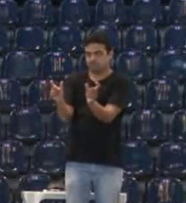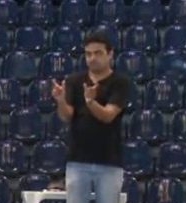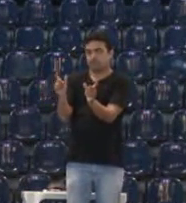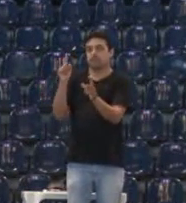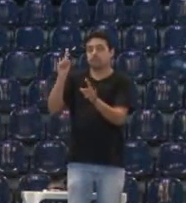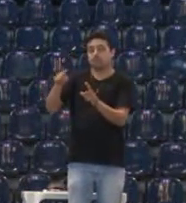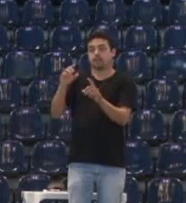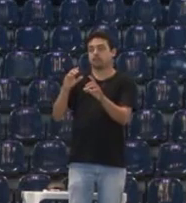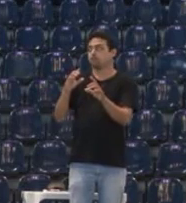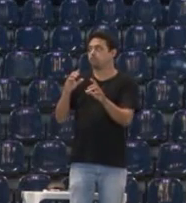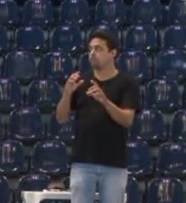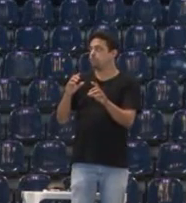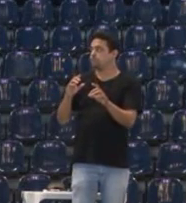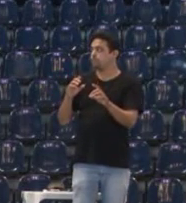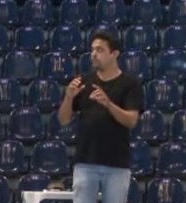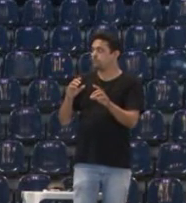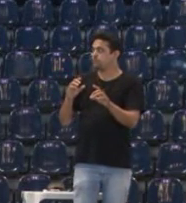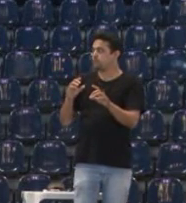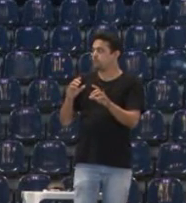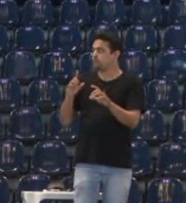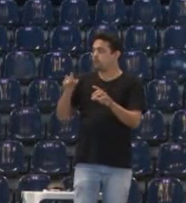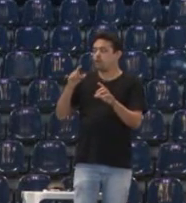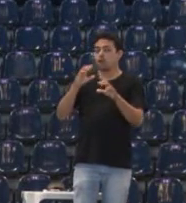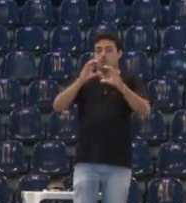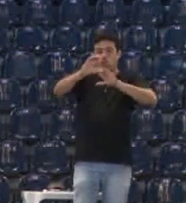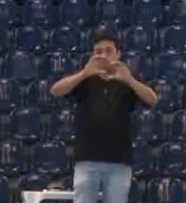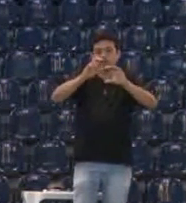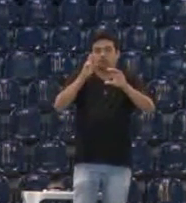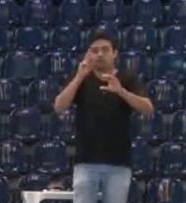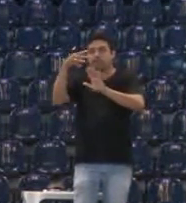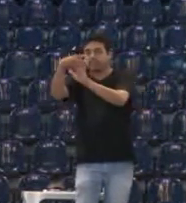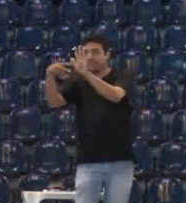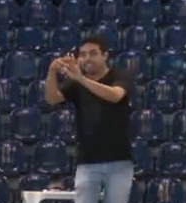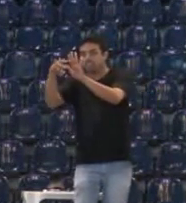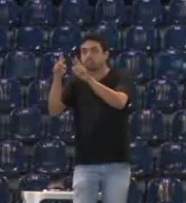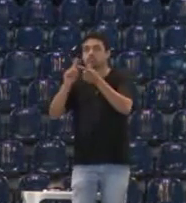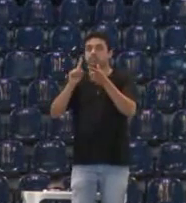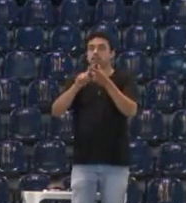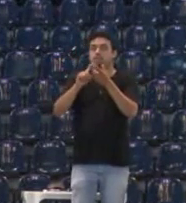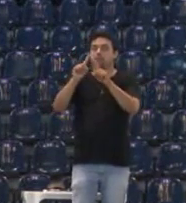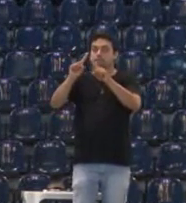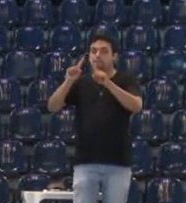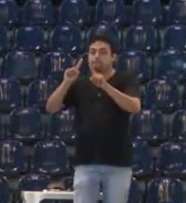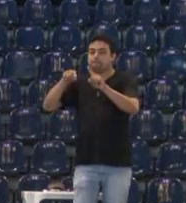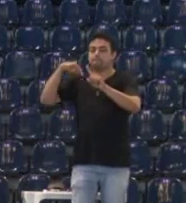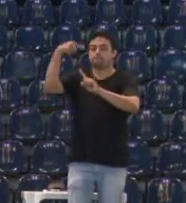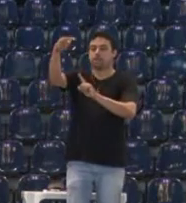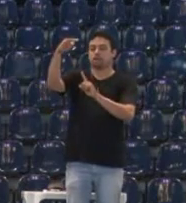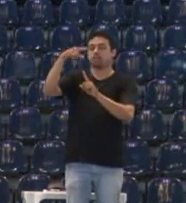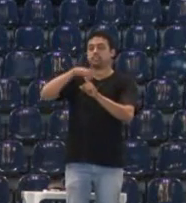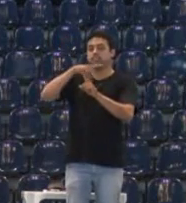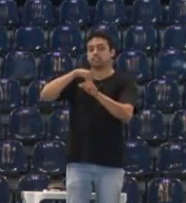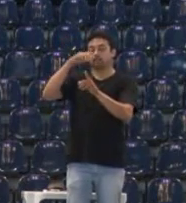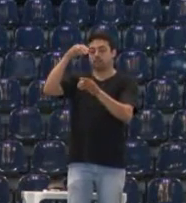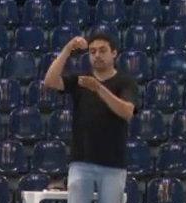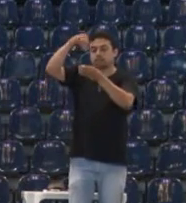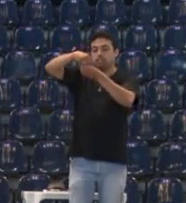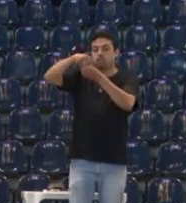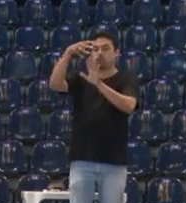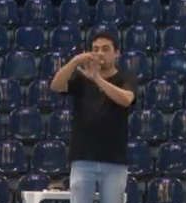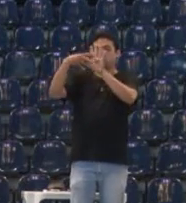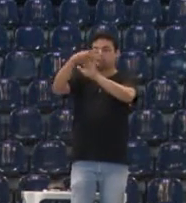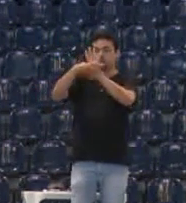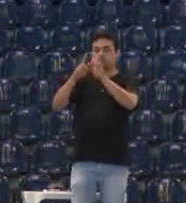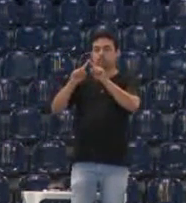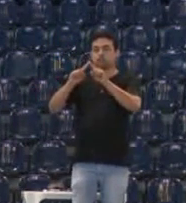comunicação não é vez ao texto é ver o que está além do texto o